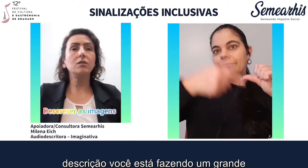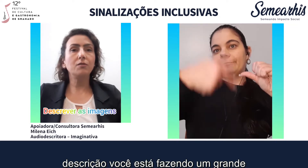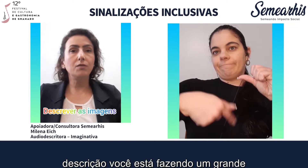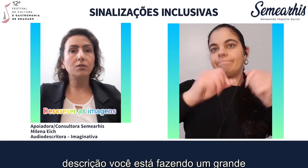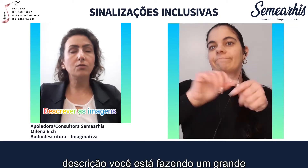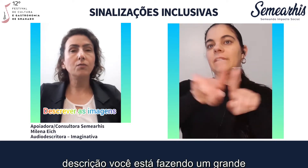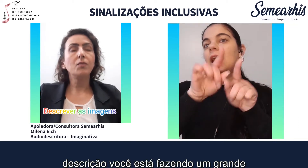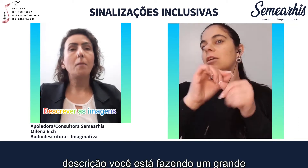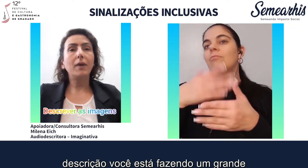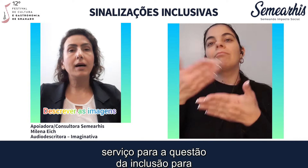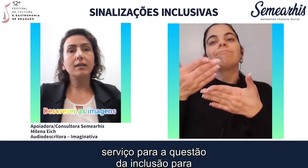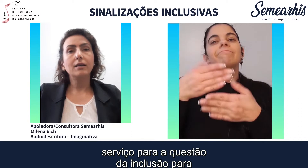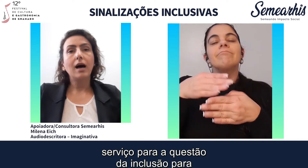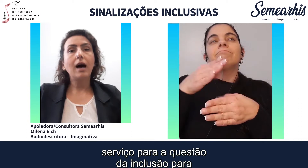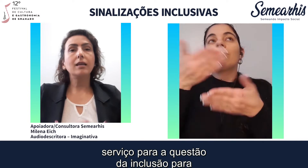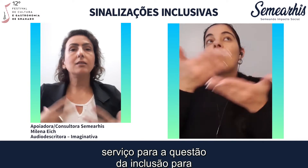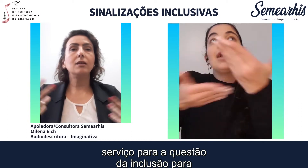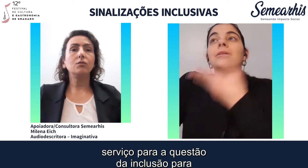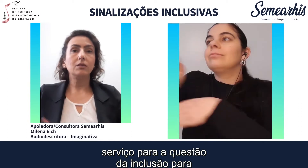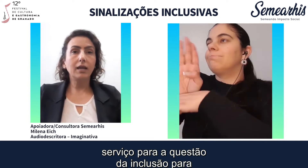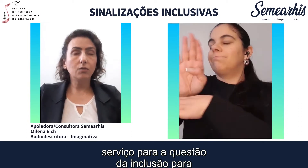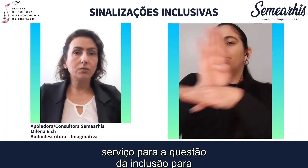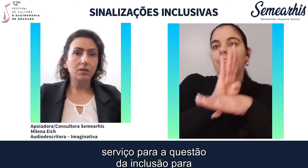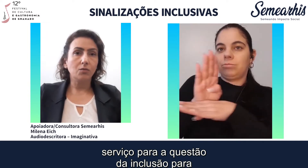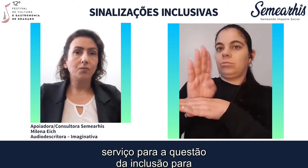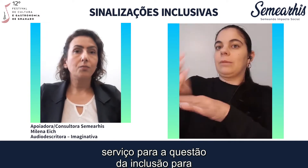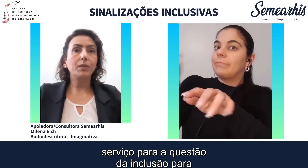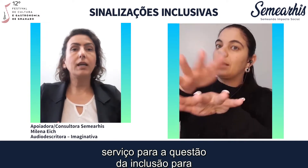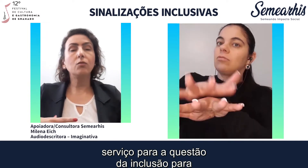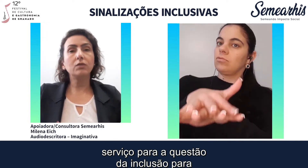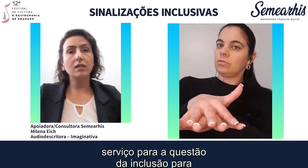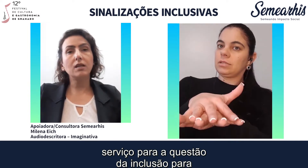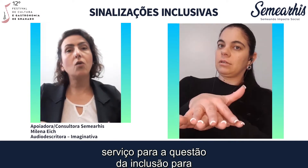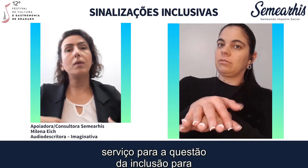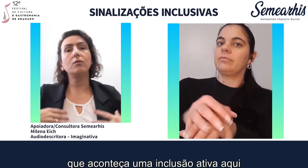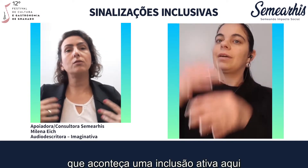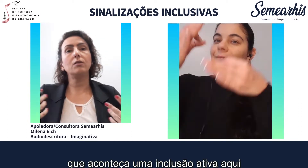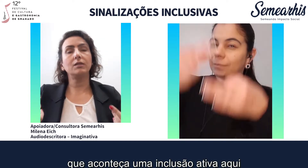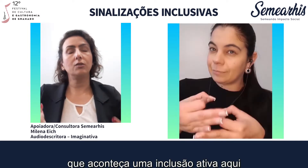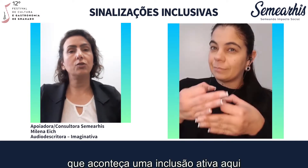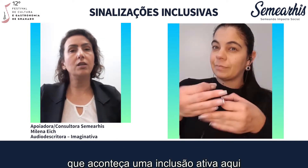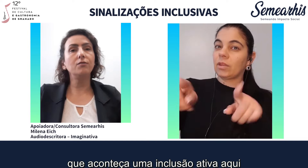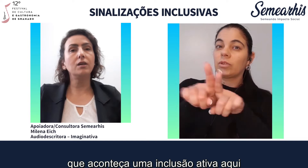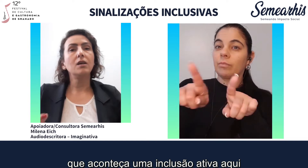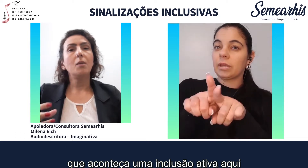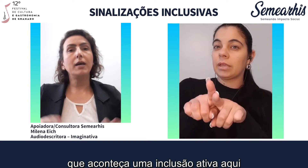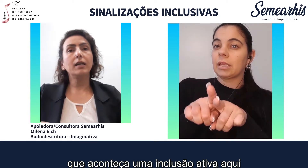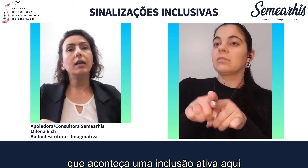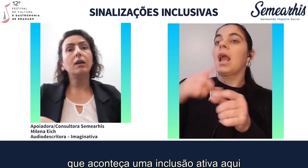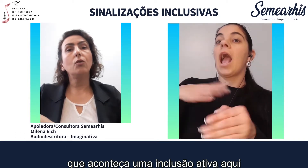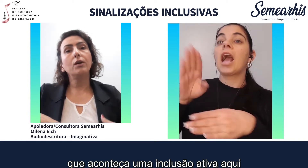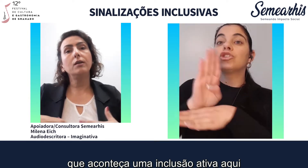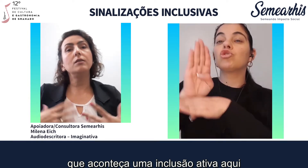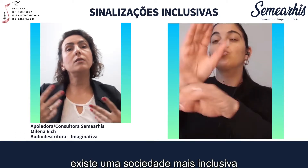grande serviço para a questão da inclusão, para que aconteça uma inclusão assertiva, para